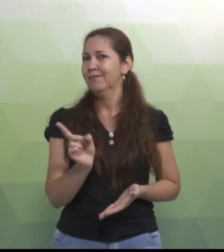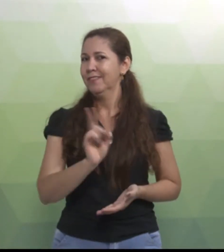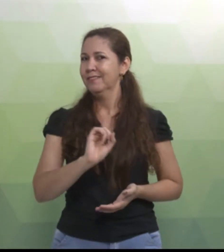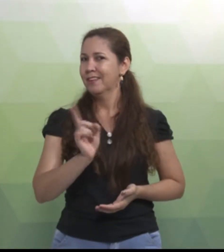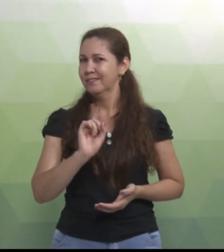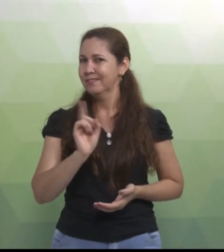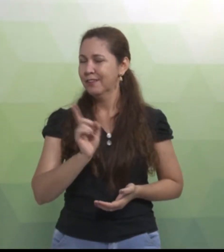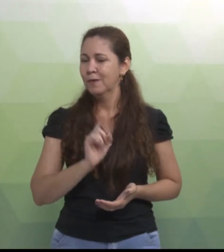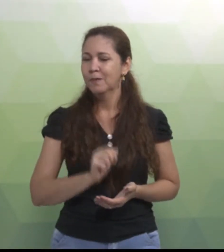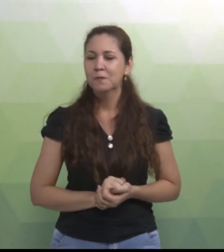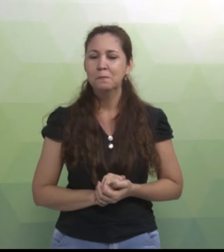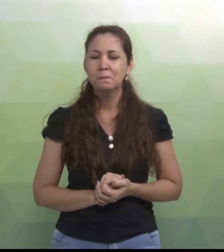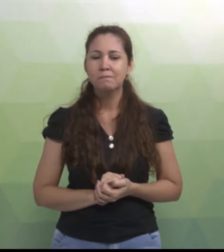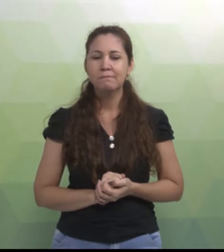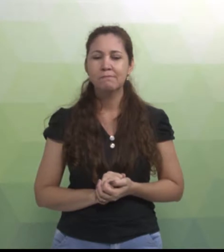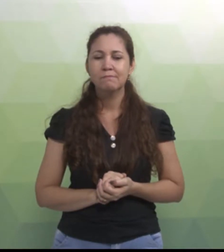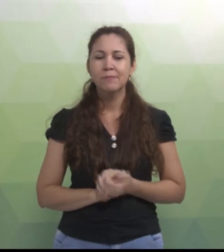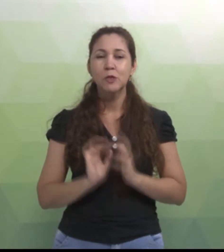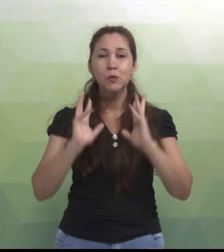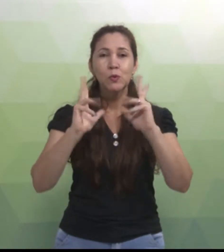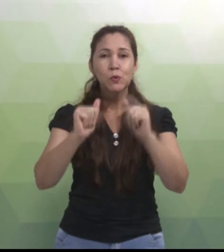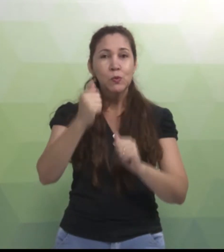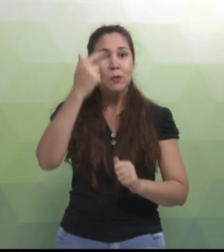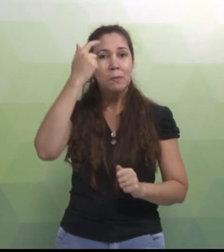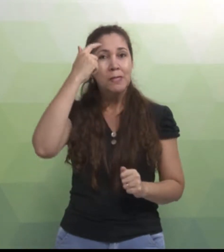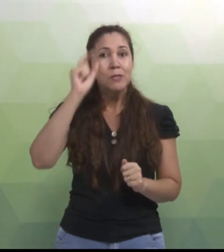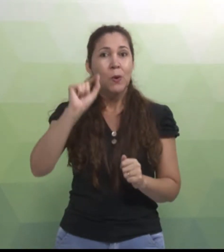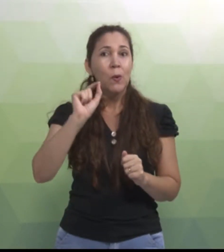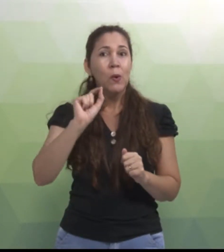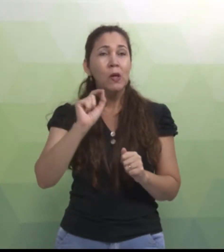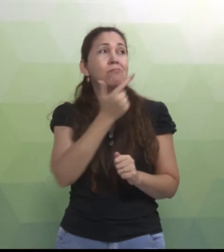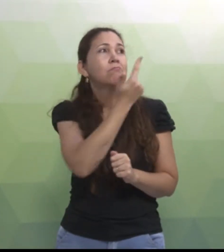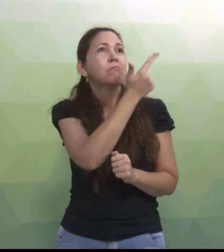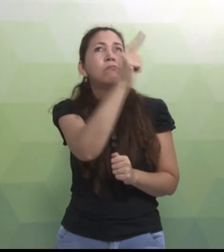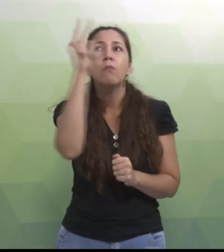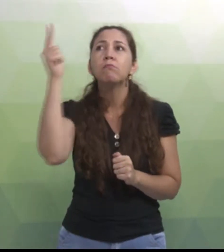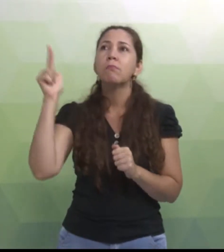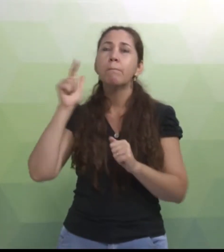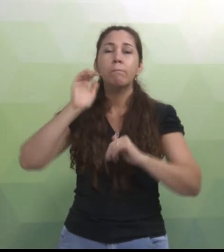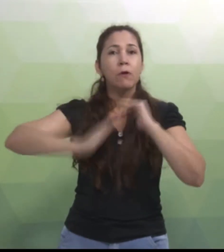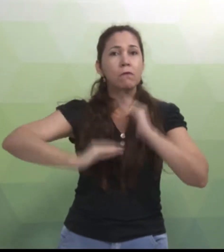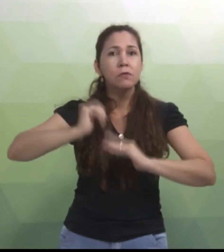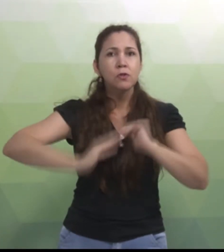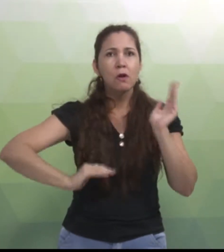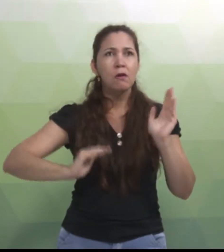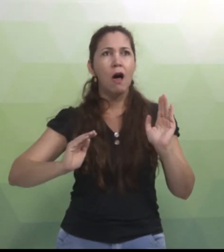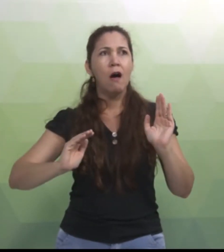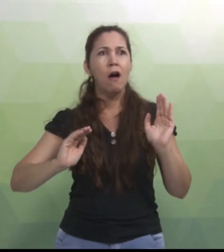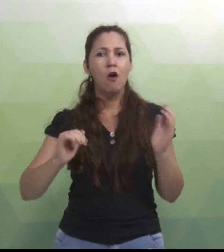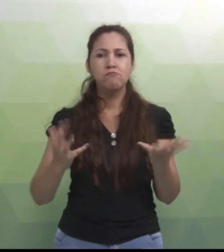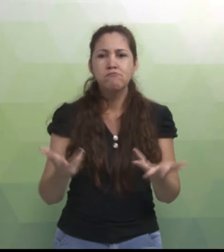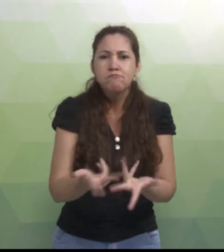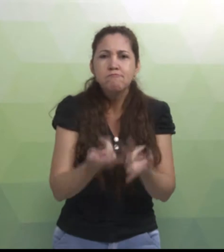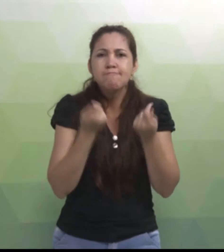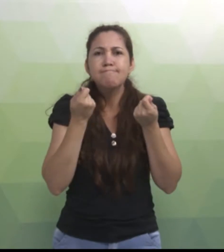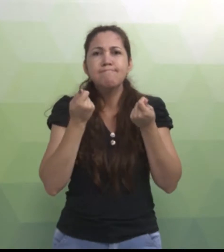As pessoas pensam que, como não há profissional com fluência, com competência